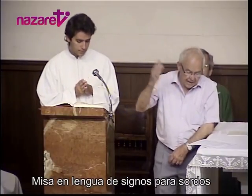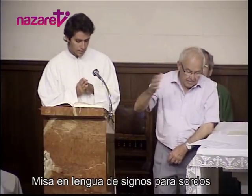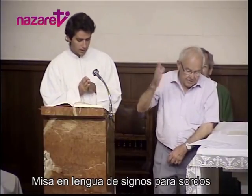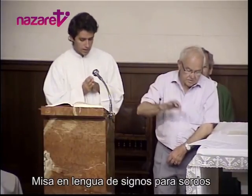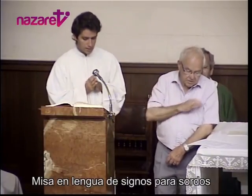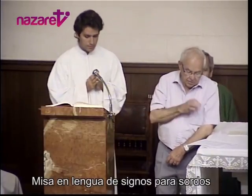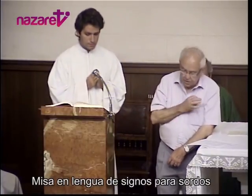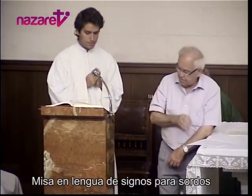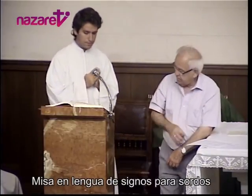Señor.